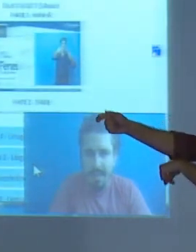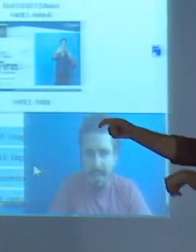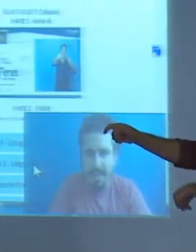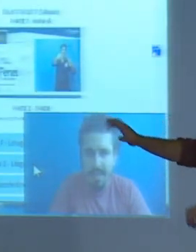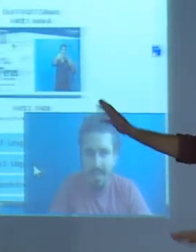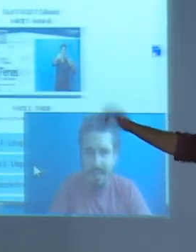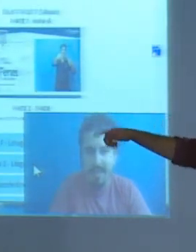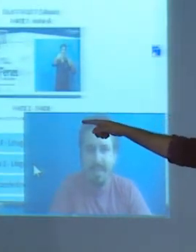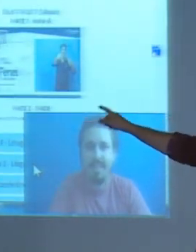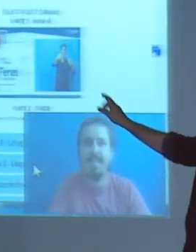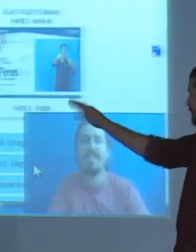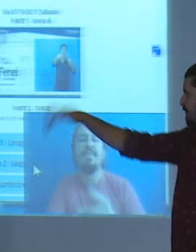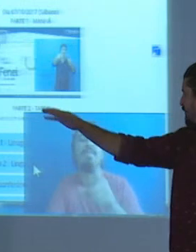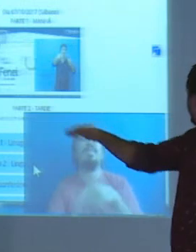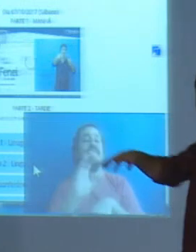Pode parar, pode parar.